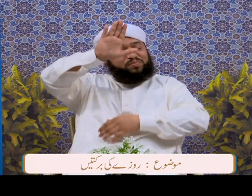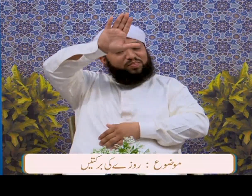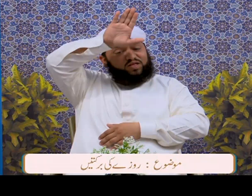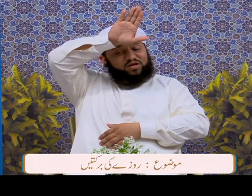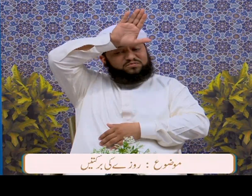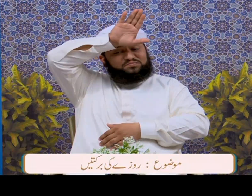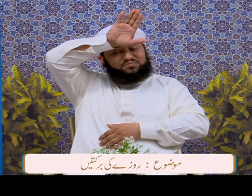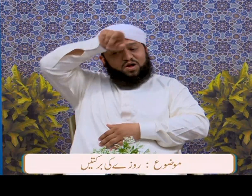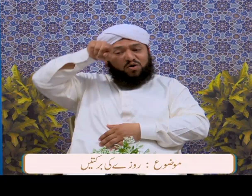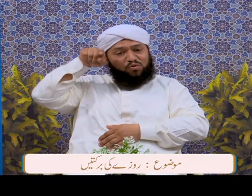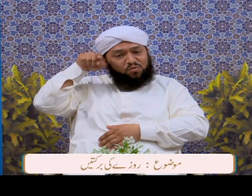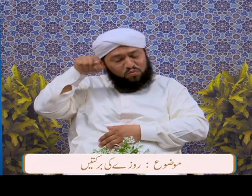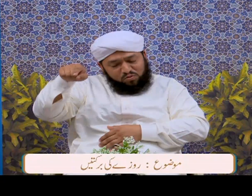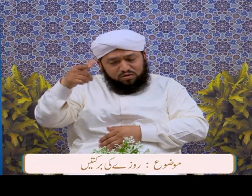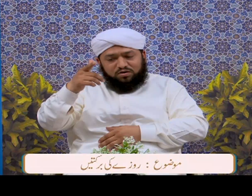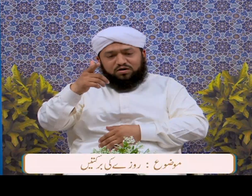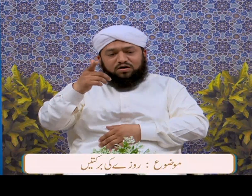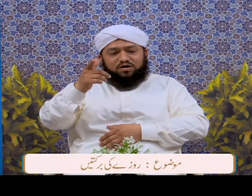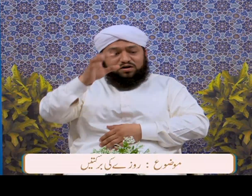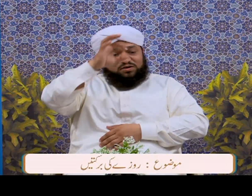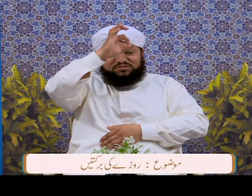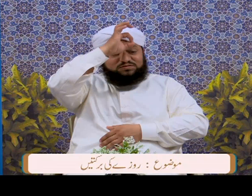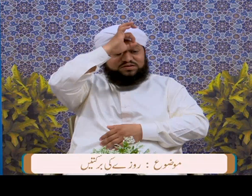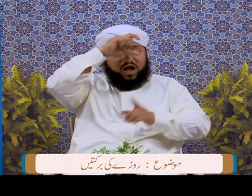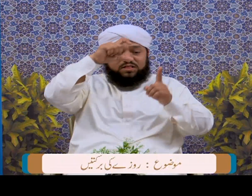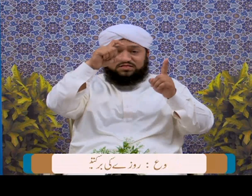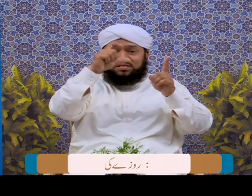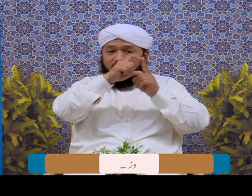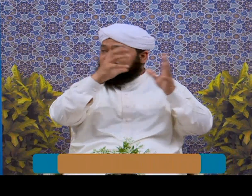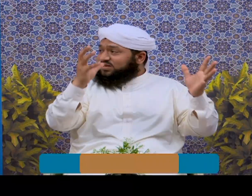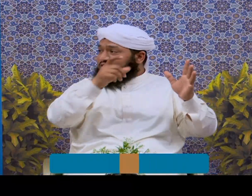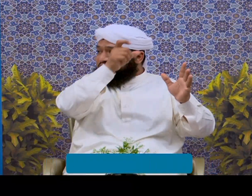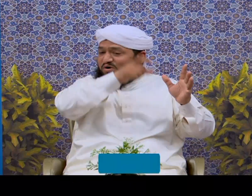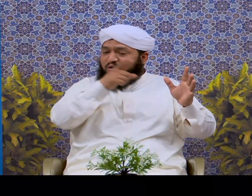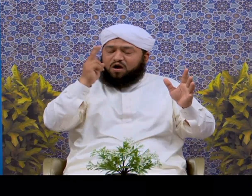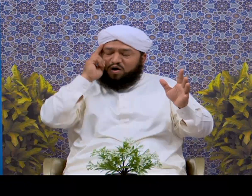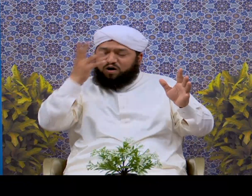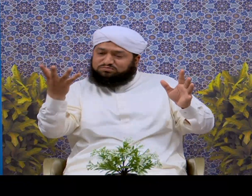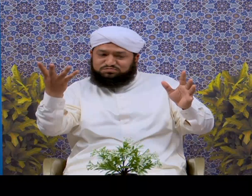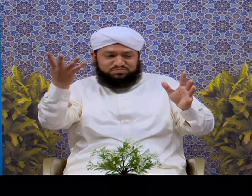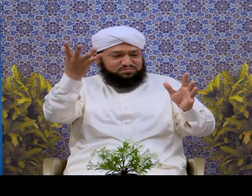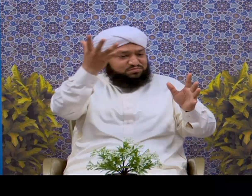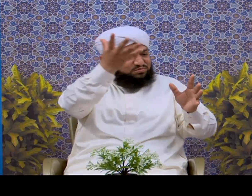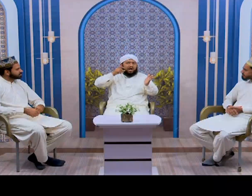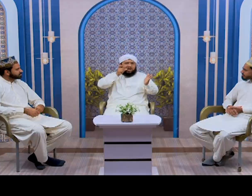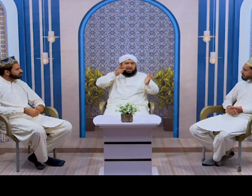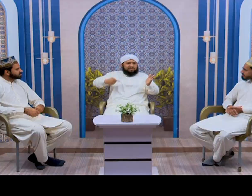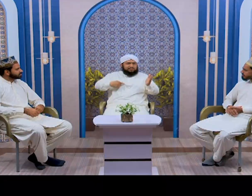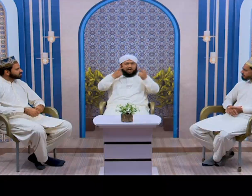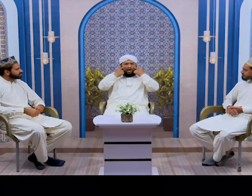علیہ وآلہ وسلم نے حضور داتا گنج بخش علی حجویری رحمت اللہ علیہ کو خواب میں آ کر نصیحت فرمائی، اپنے